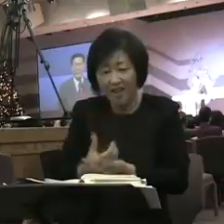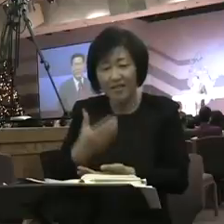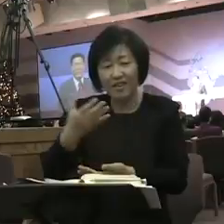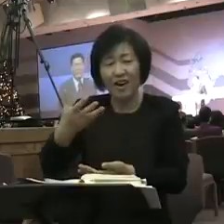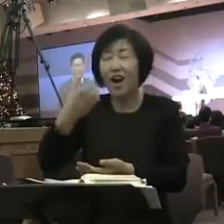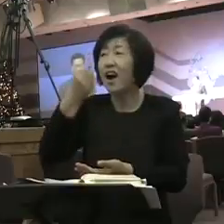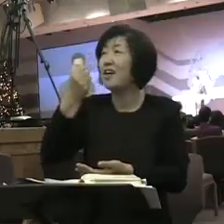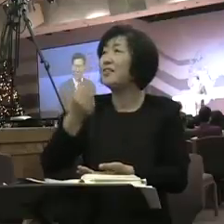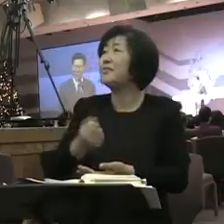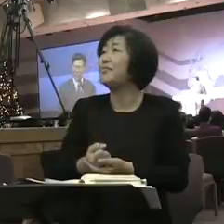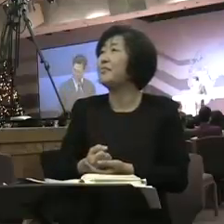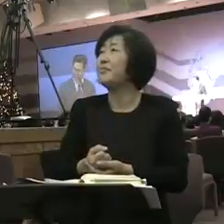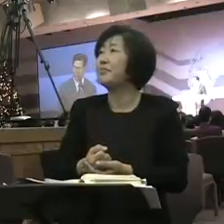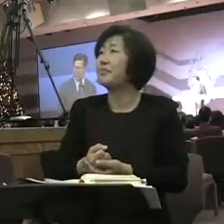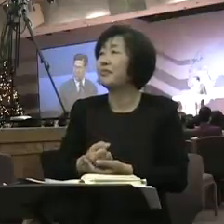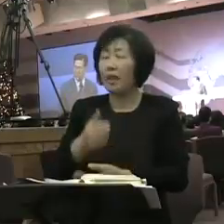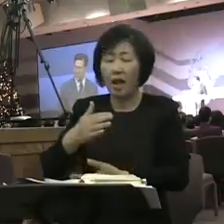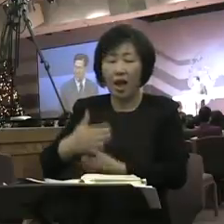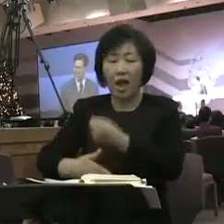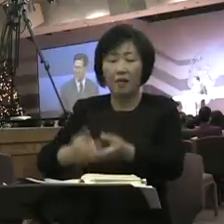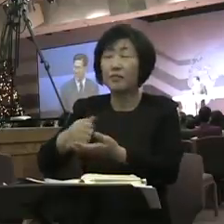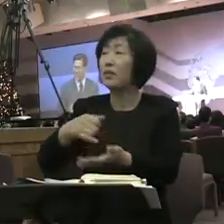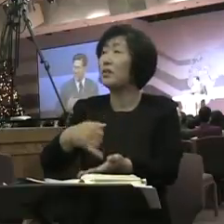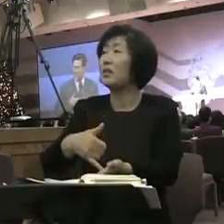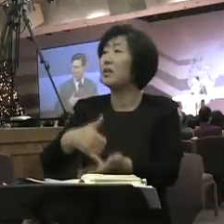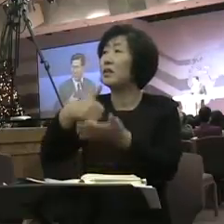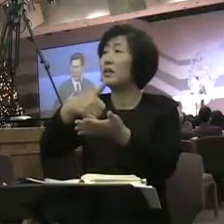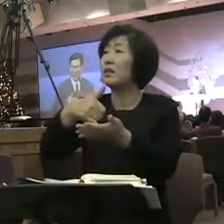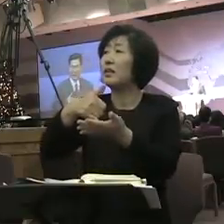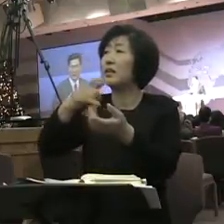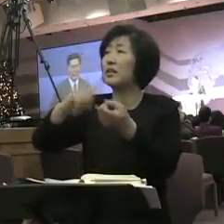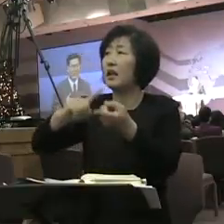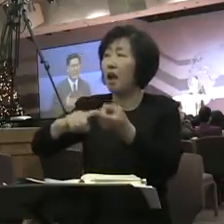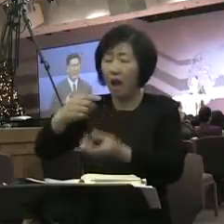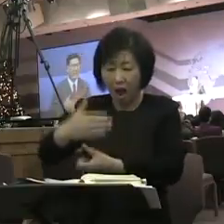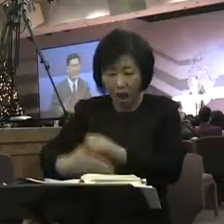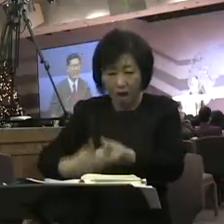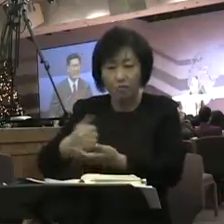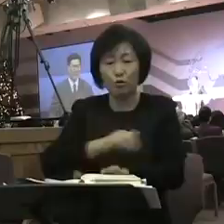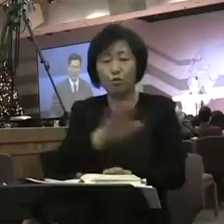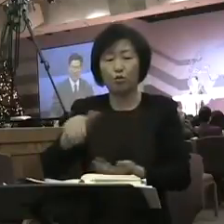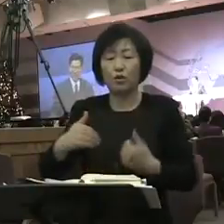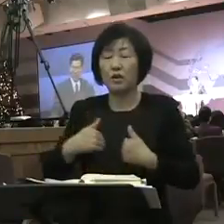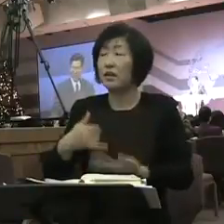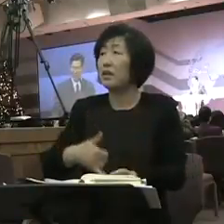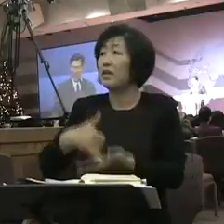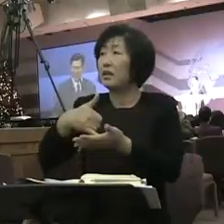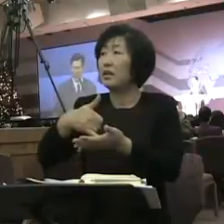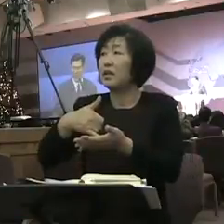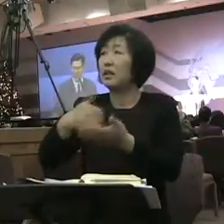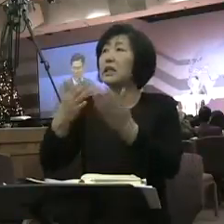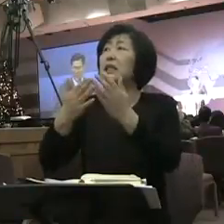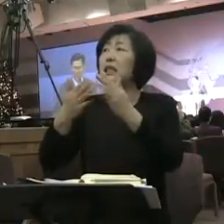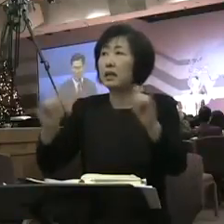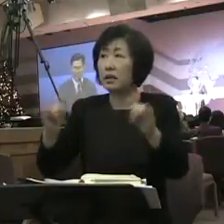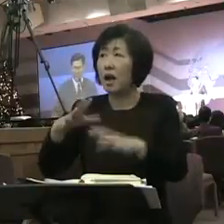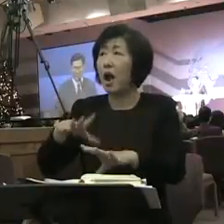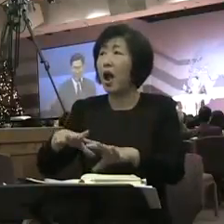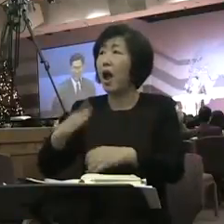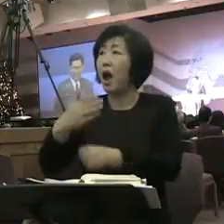하나님도 인격체의 하나님이십니다. 그리고 우리를 인격적인 인간으로 하나님